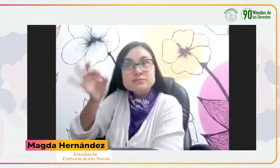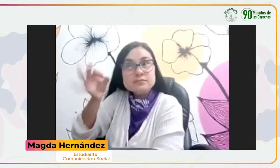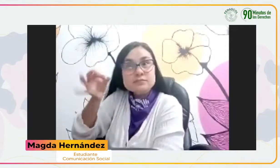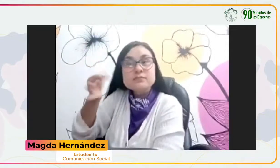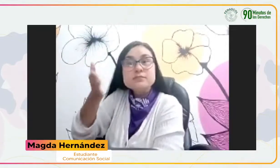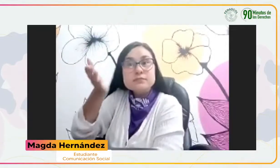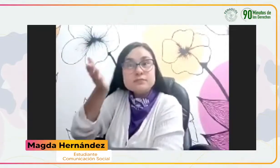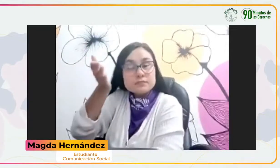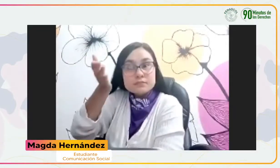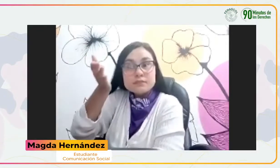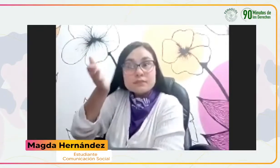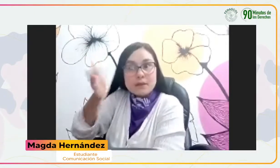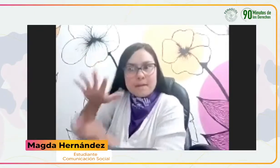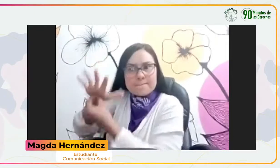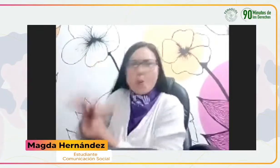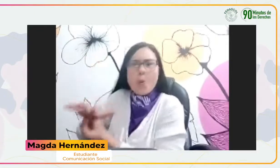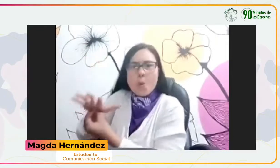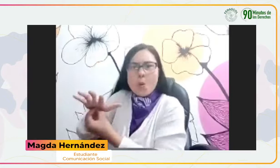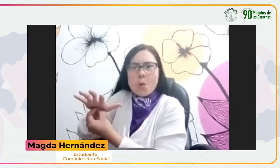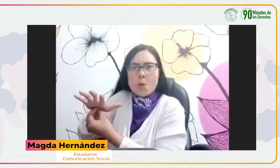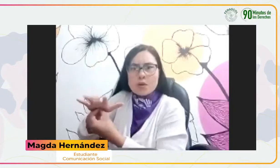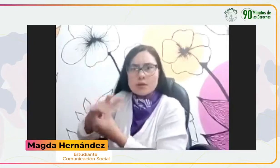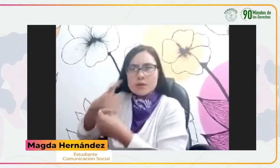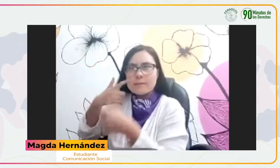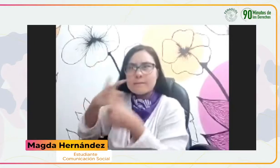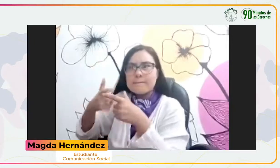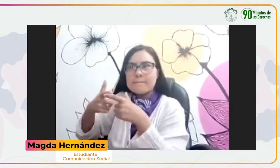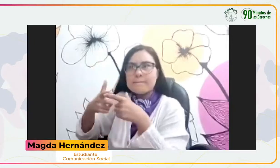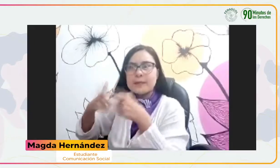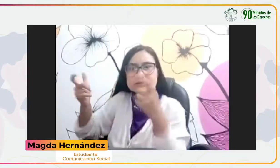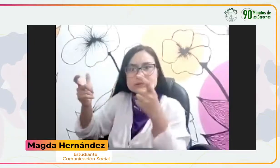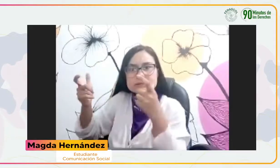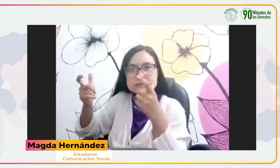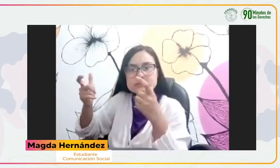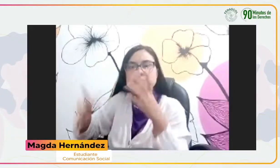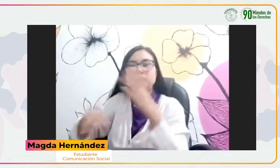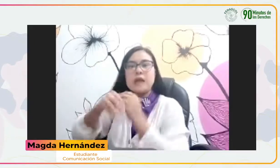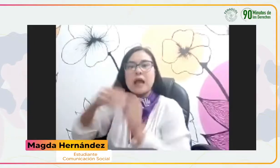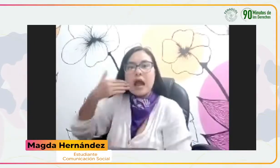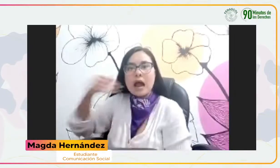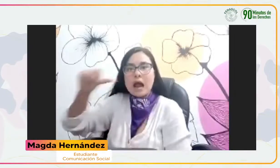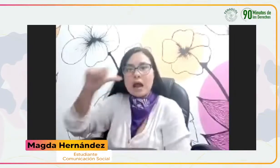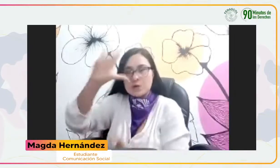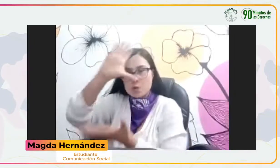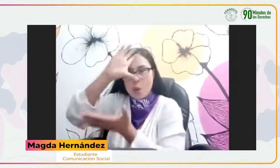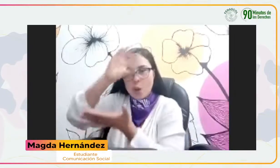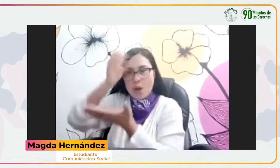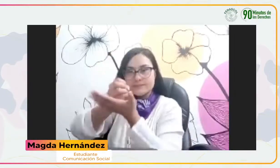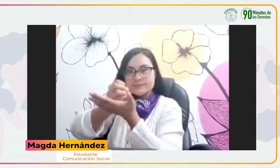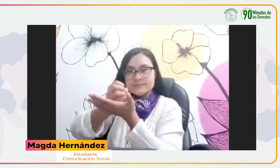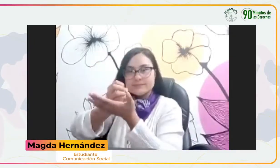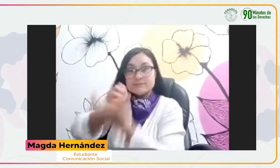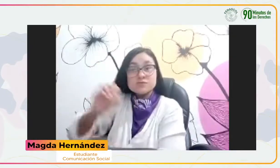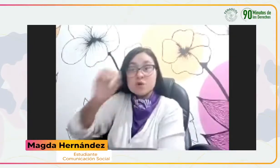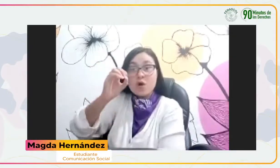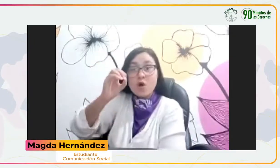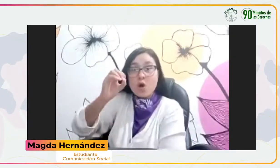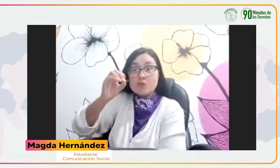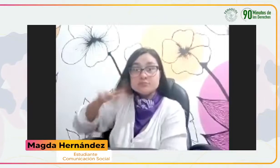dejan, no me desmienten, que se han visto vulneradas por hombres sordos